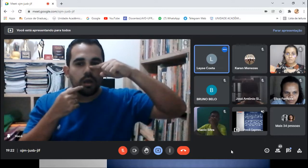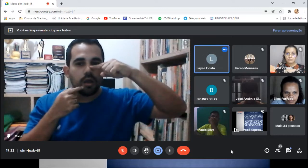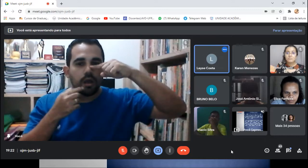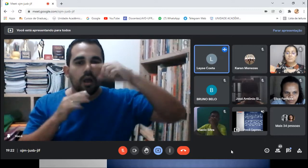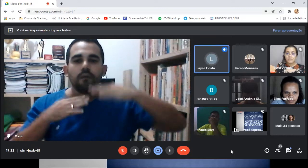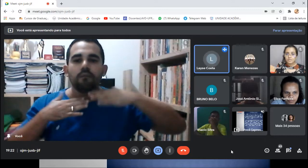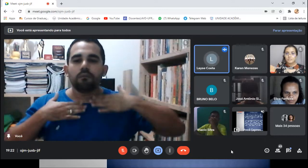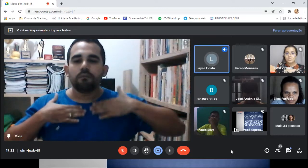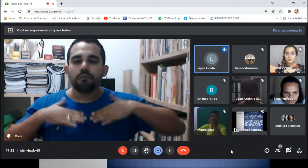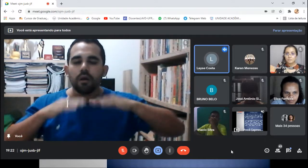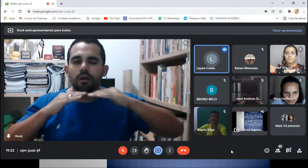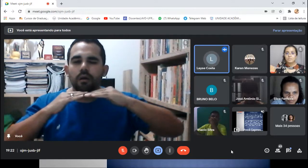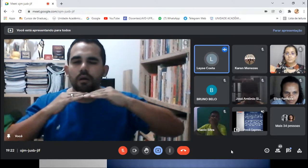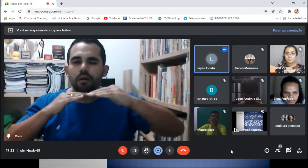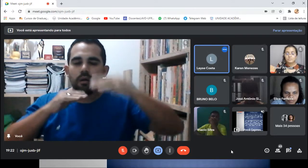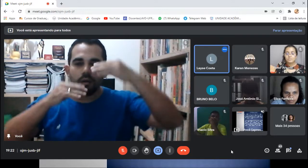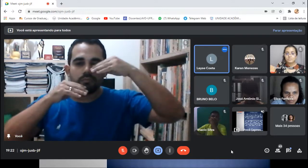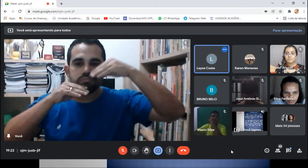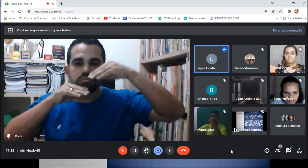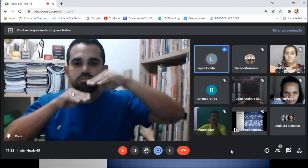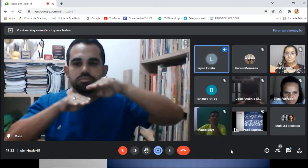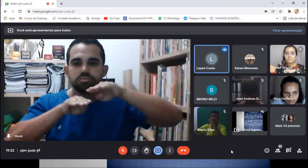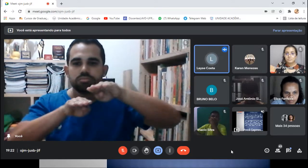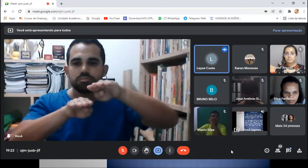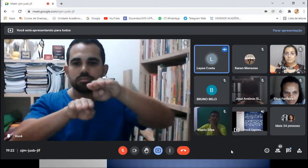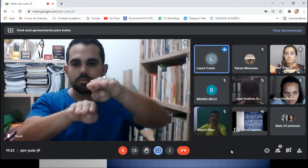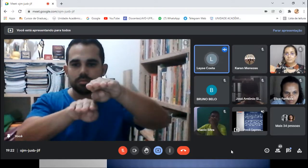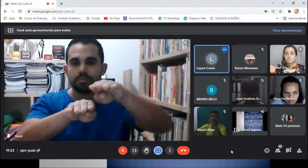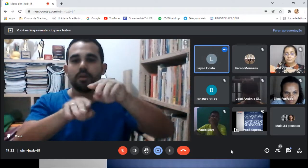tem sons nasais, né, um som nasal.